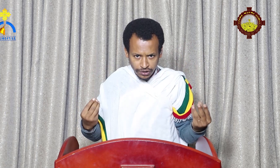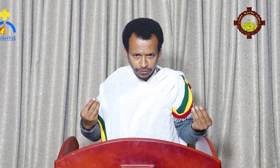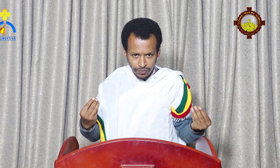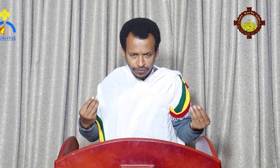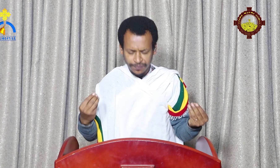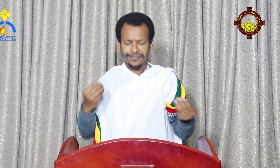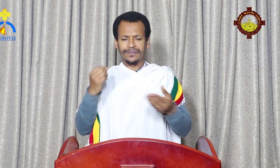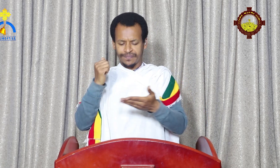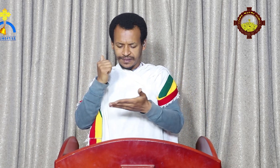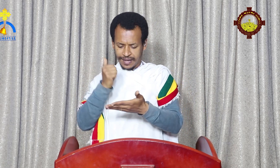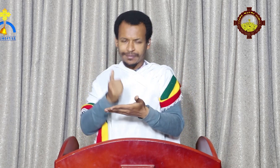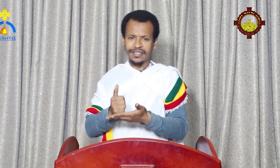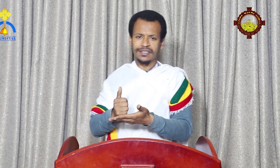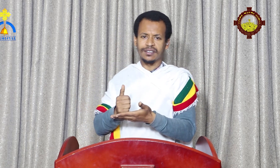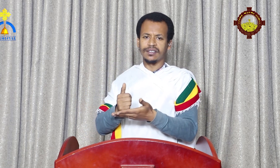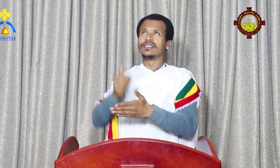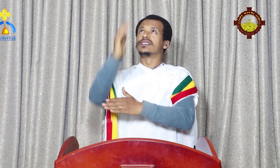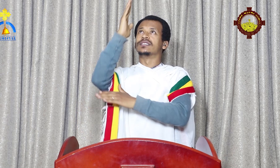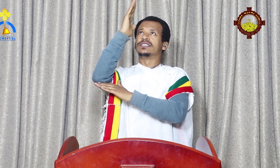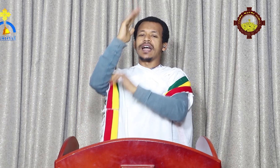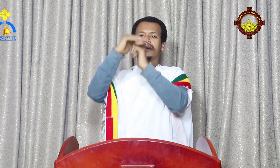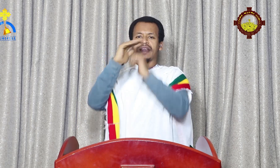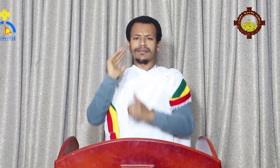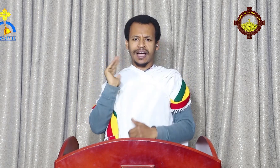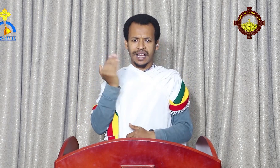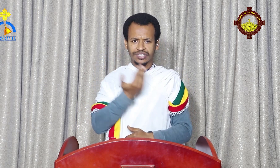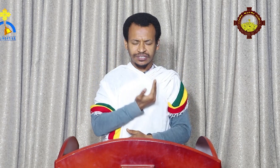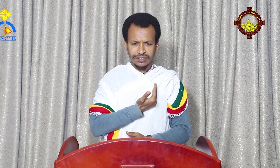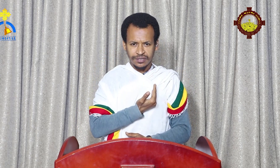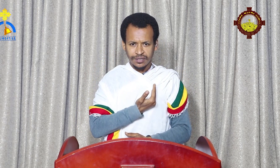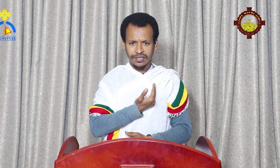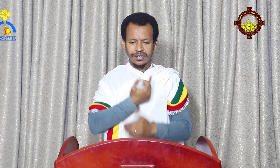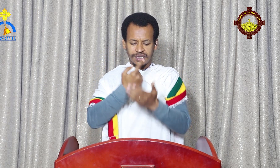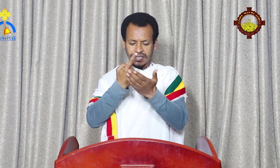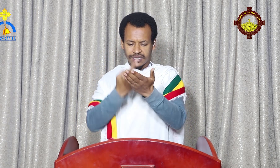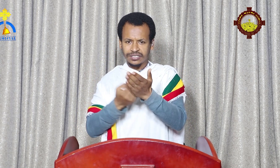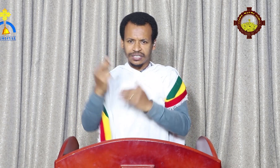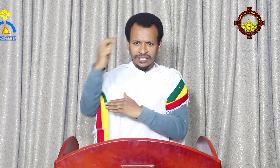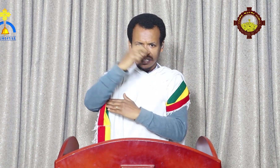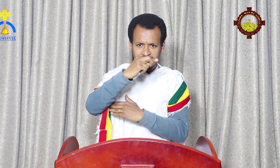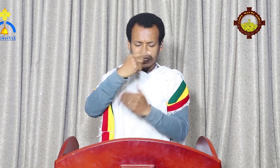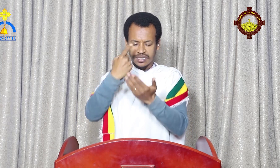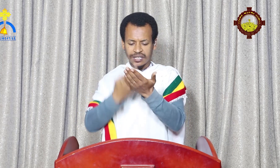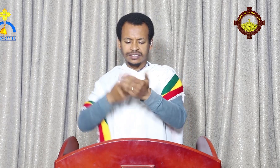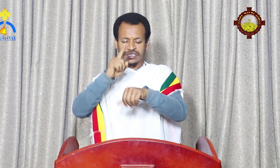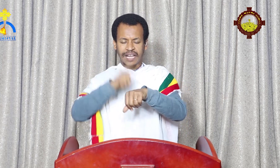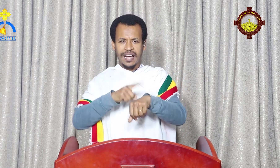ቆያችሁ? አሜን። እግዚአብሔር አምላካችን ለዚህ ዕለት ለዚህ